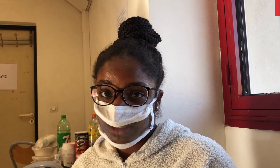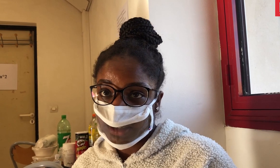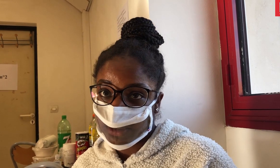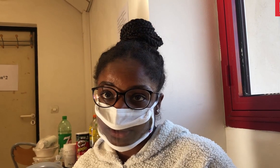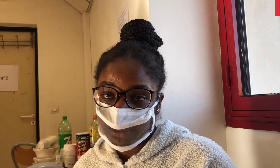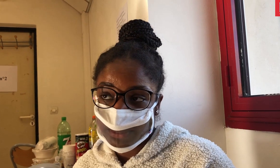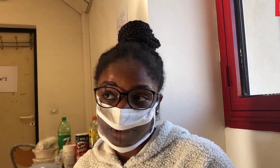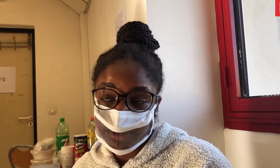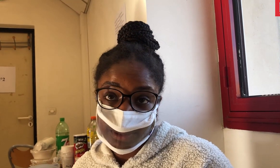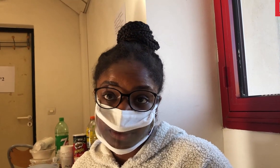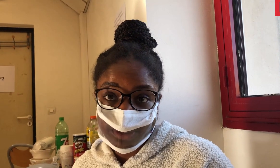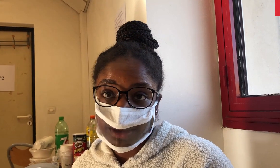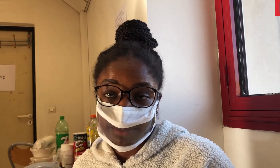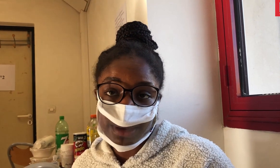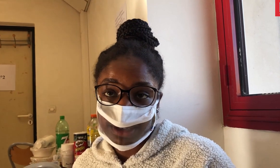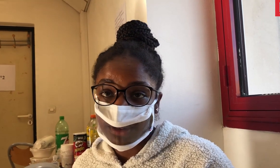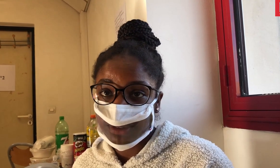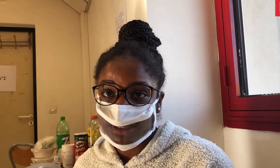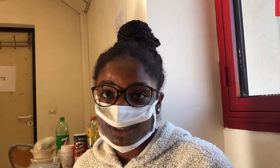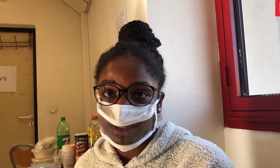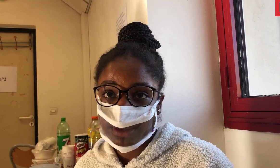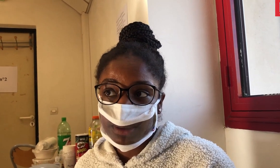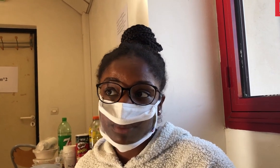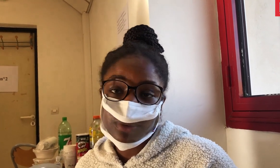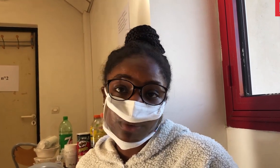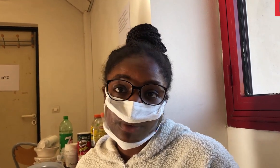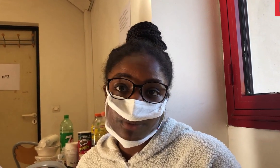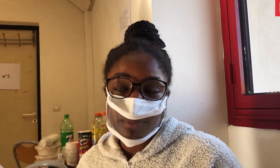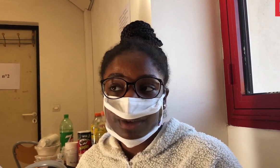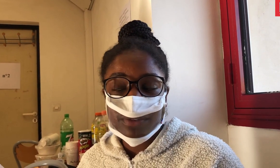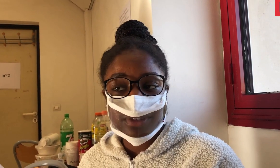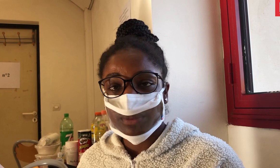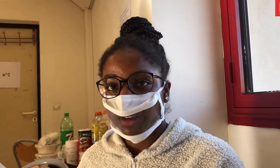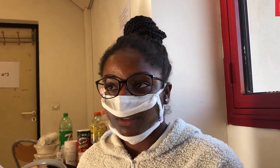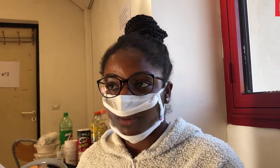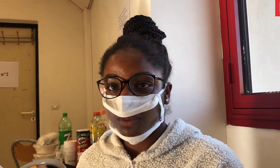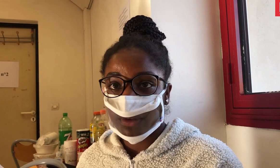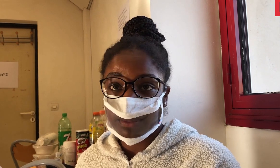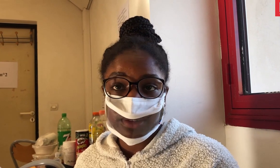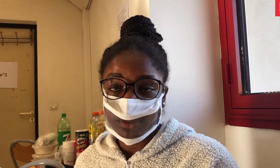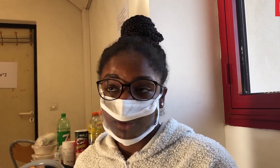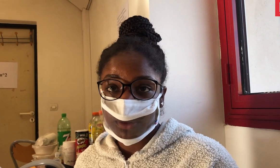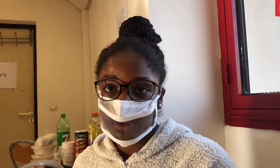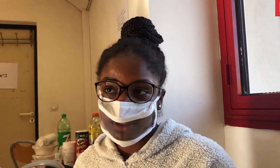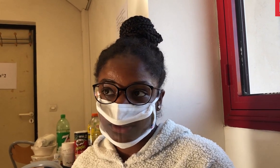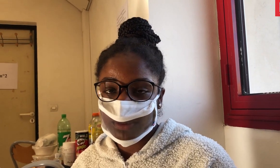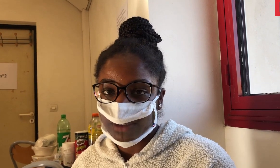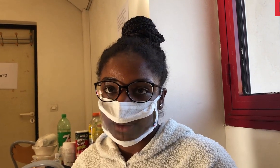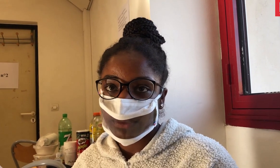médical d'apprendre à parler la langue des signes, parce qu'ils n'ont pas forcément accès aux soins comme les entendants, et ça, je trouve ça vraiment